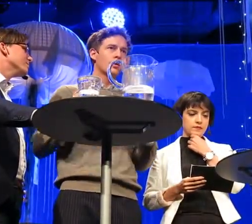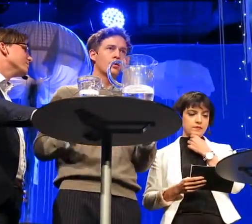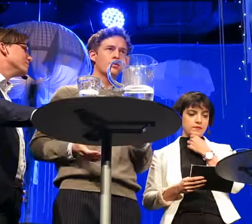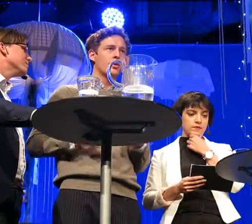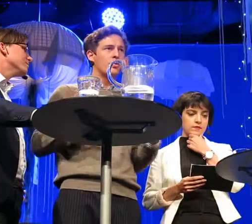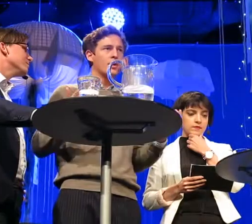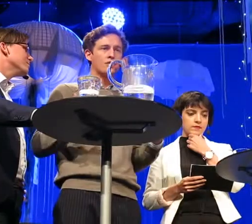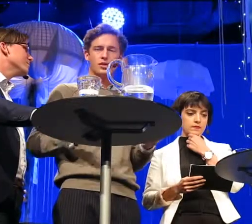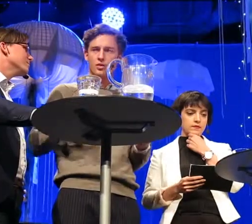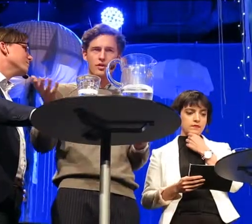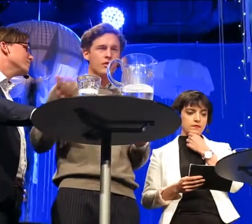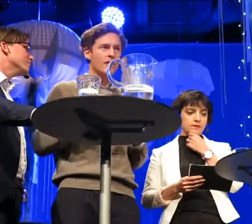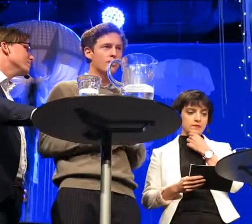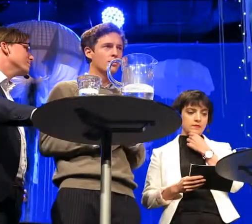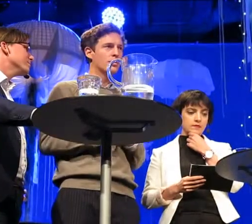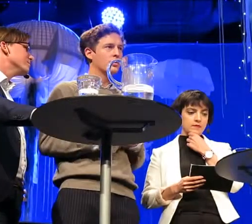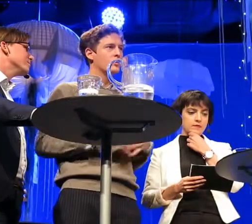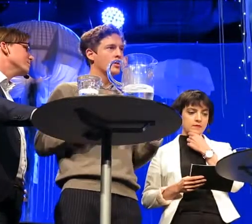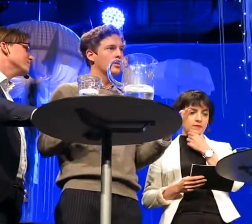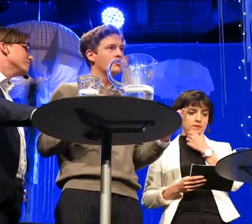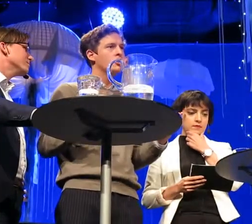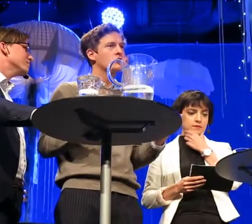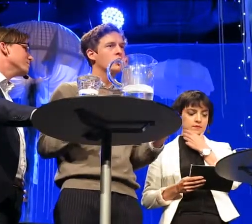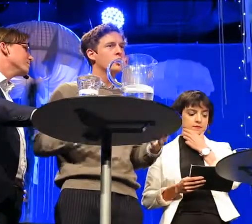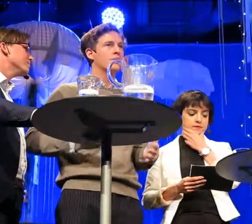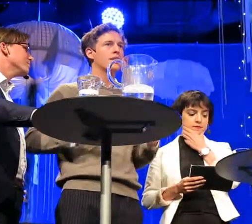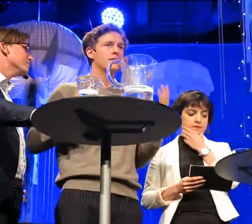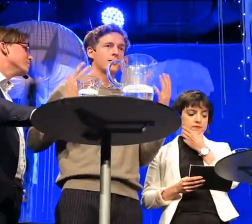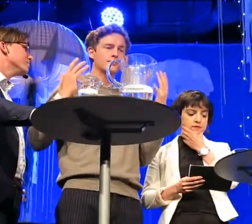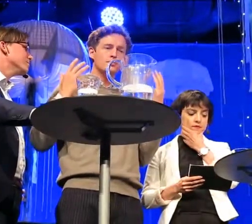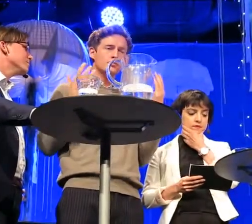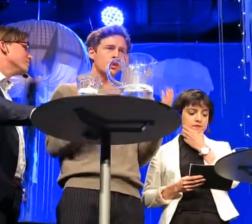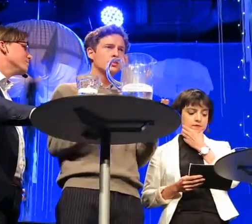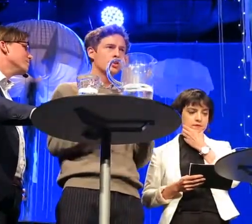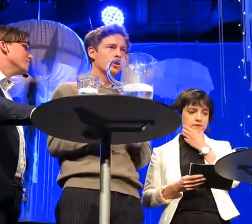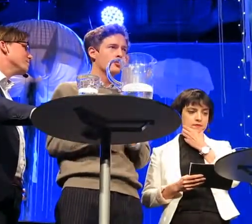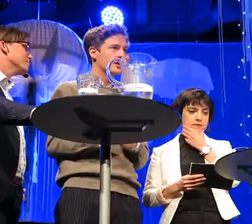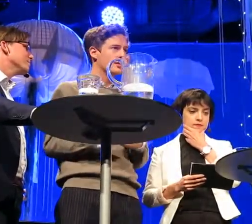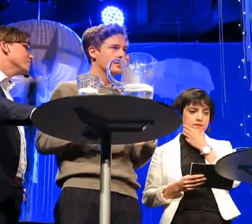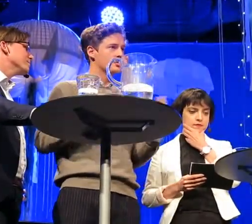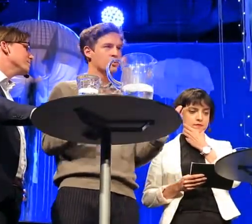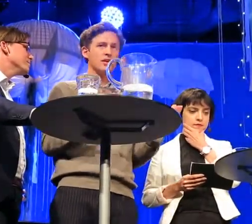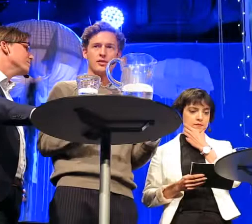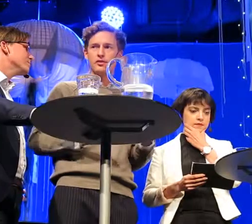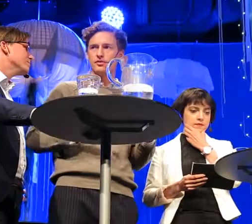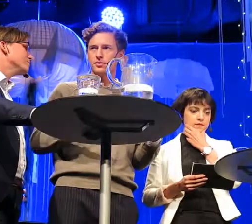att vi kommer att, och det tror jag vi är överens om, att vi kommer att föreslå att ett stöd